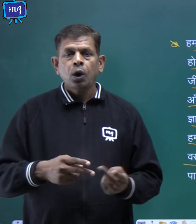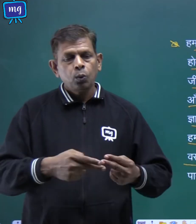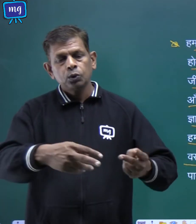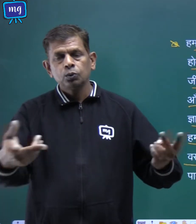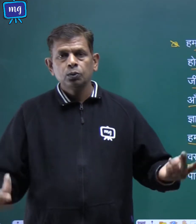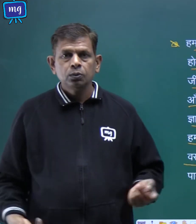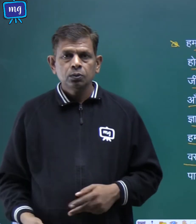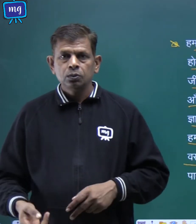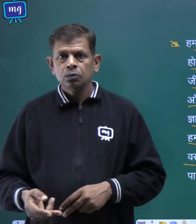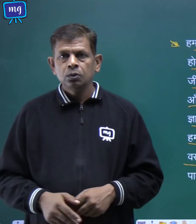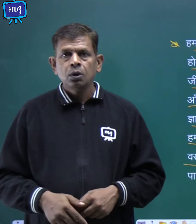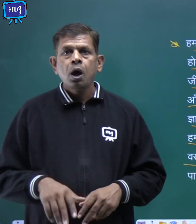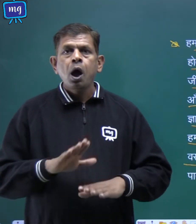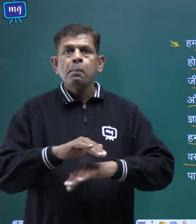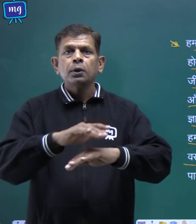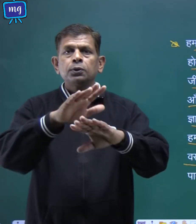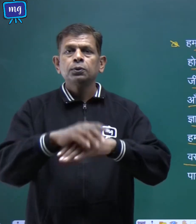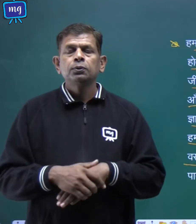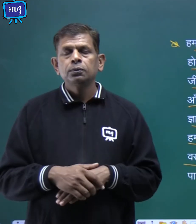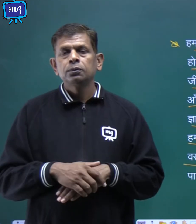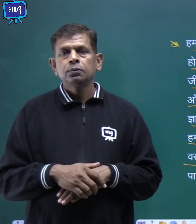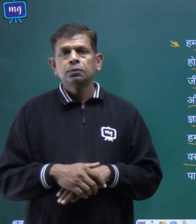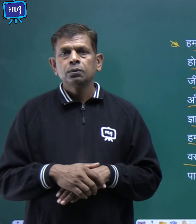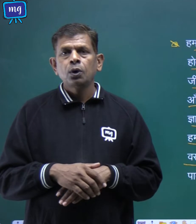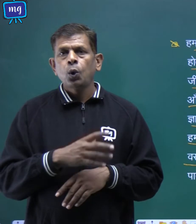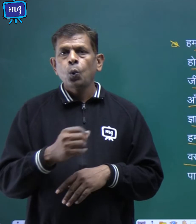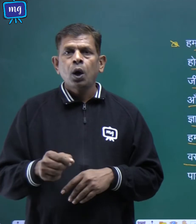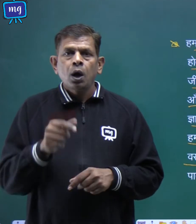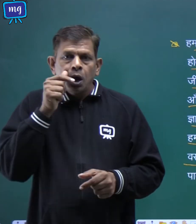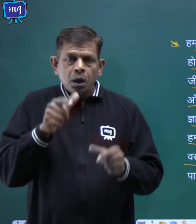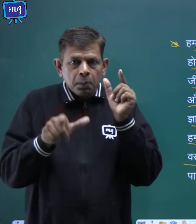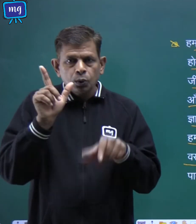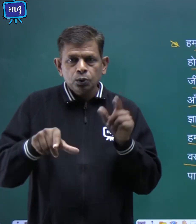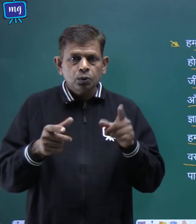वस्तुओं, पक्षियों व मनुष्यों को